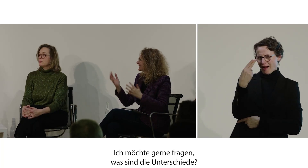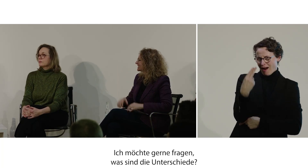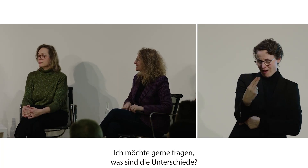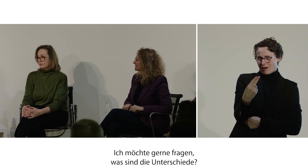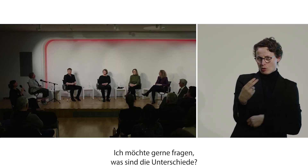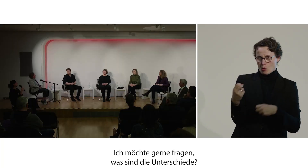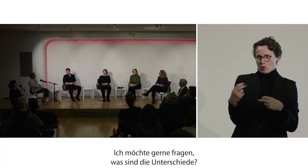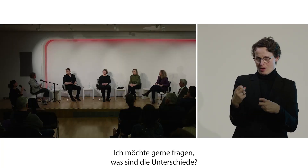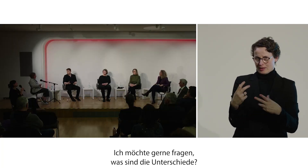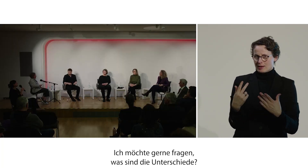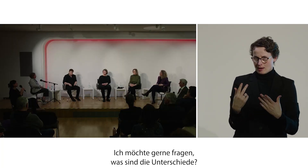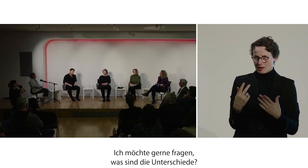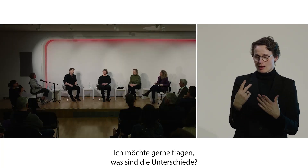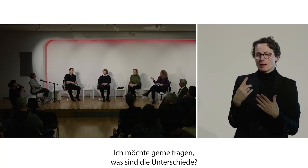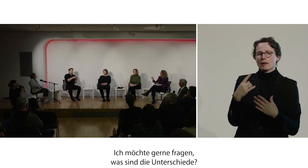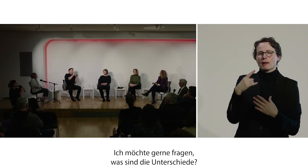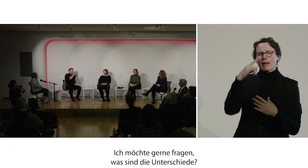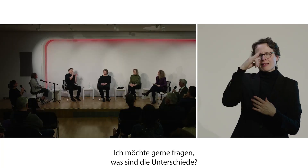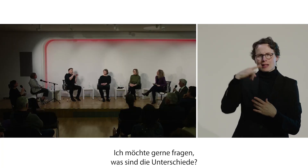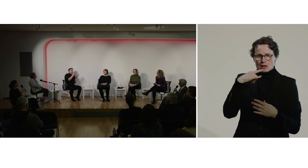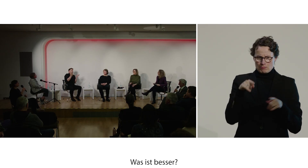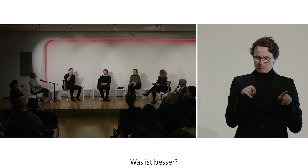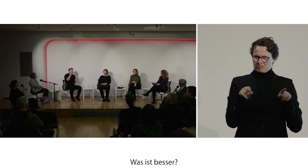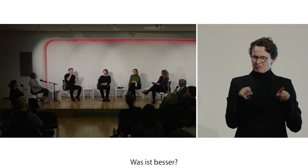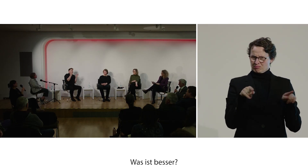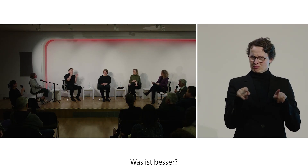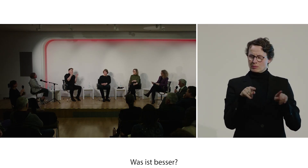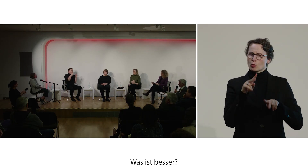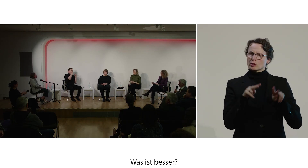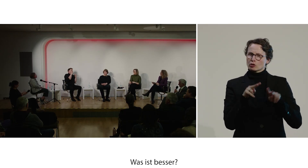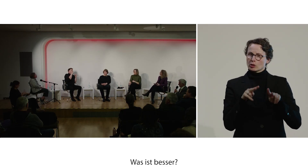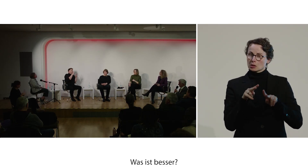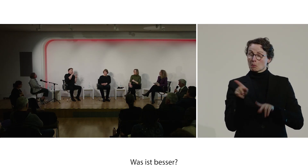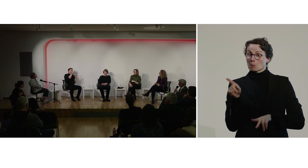gerne fragen, Herr Sell, was sind die Unterschiede? Was ist besser?